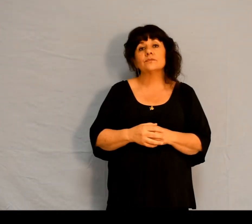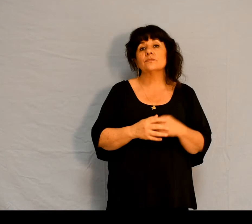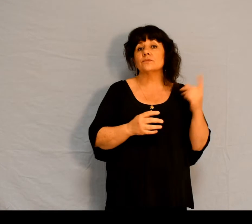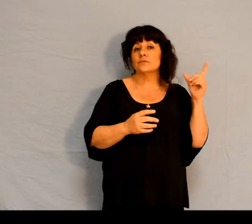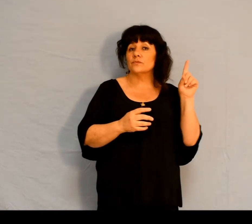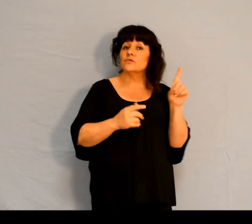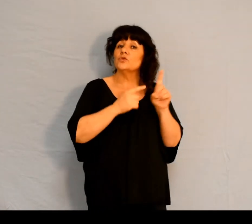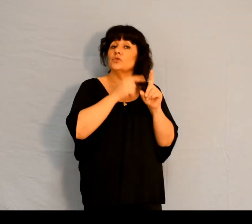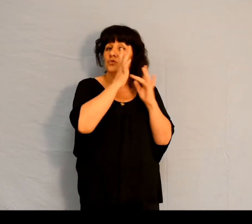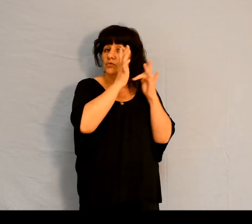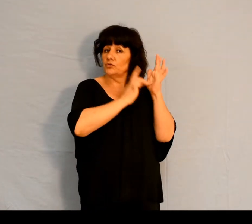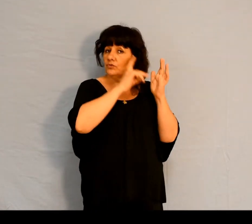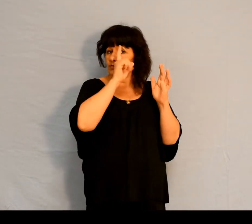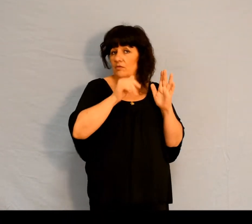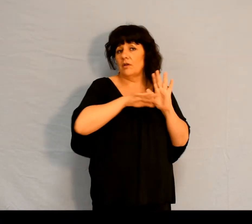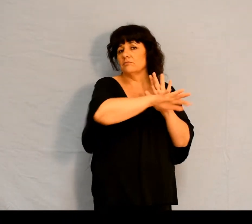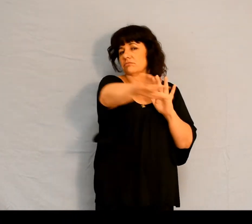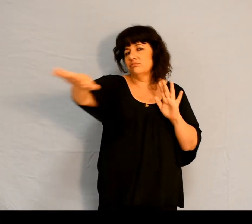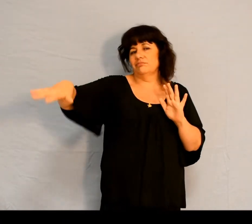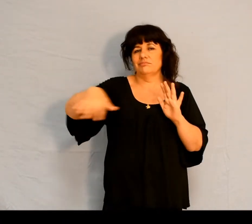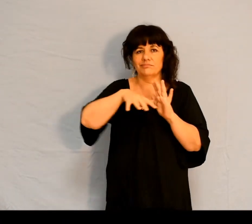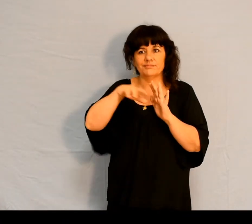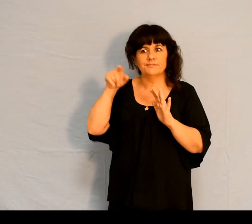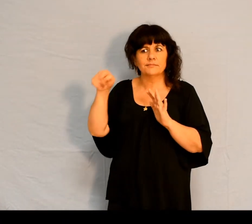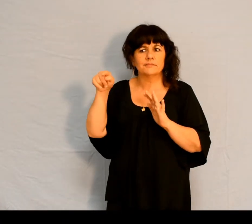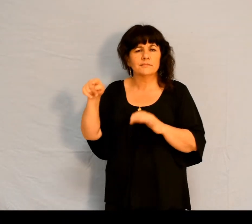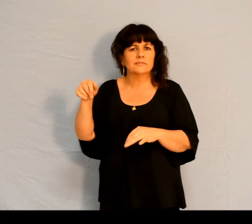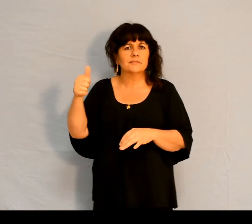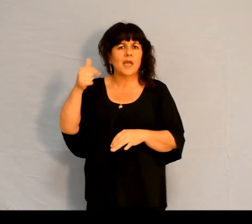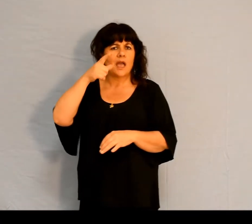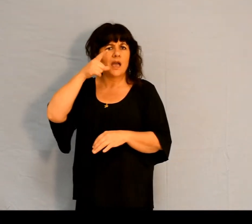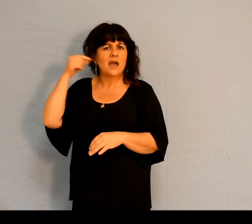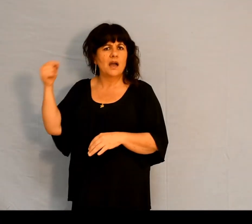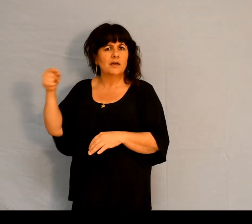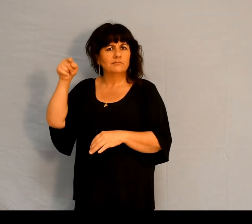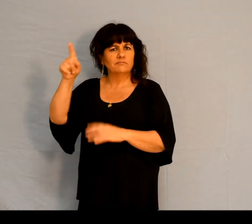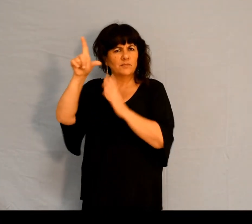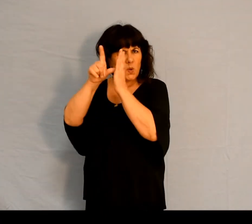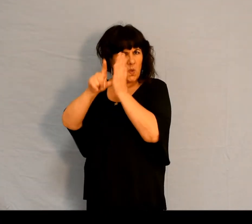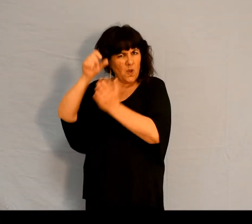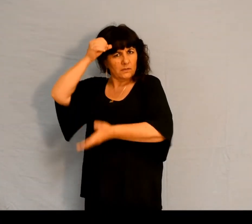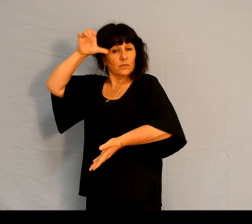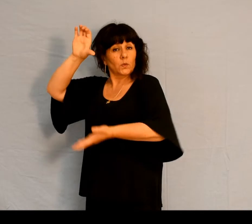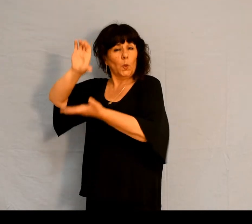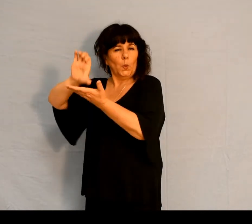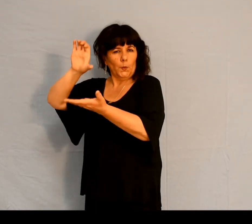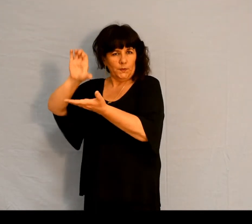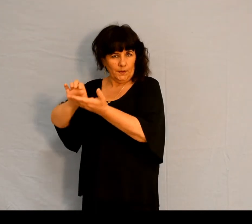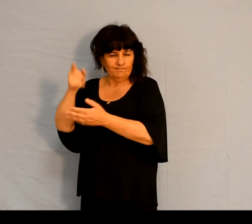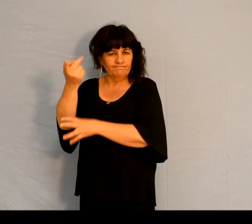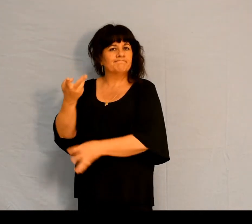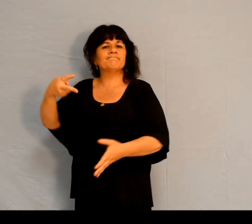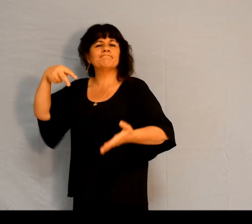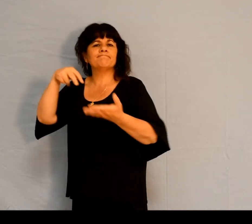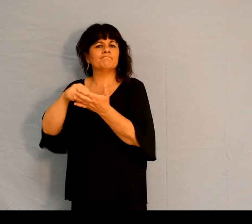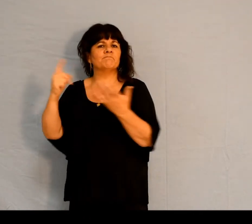leva et mit Jésus à l'épreuve en disant : « Maître, que dois-je faire pour avoir